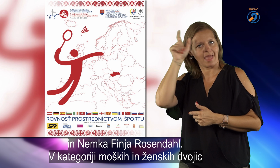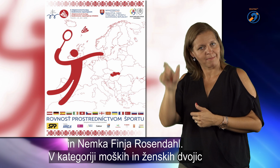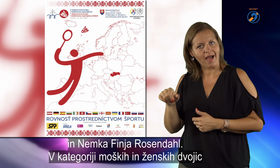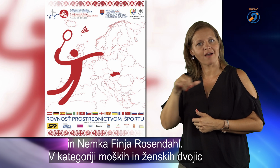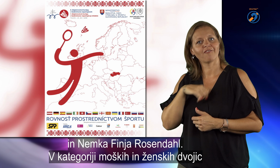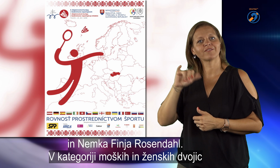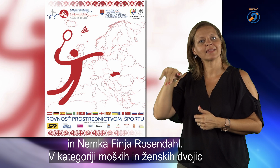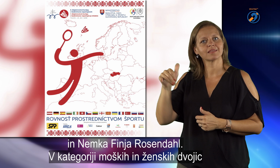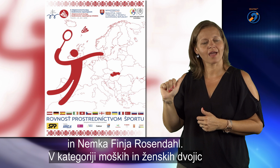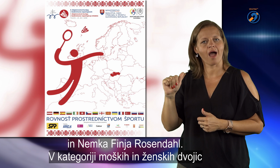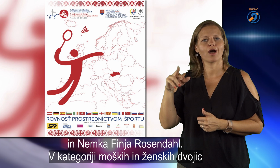Rosendahl.